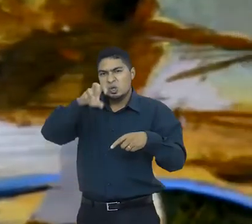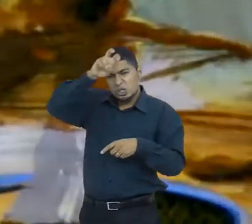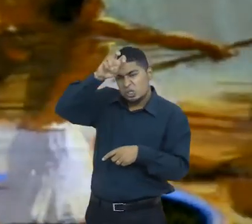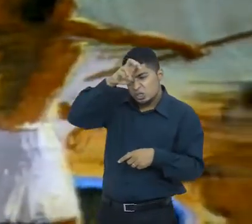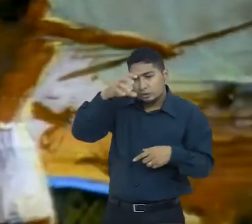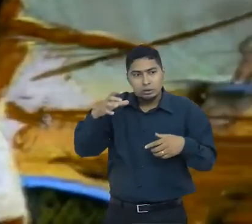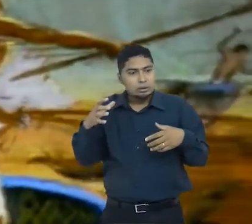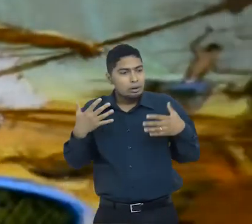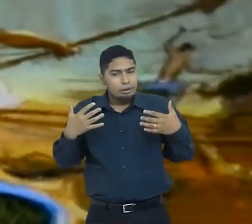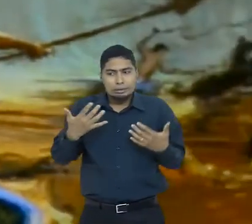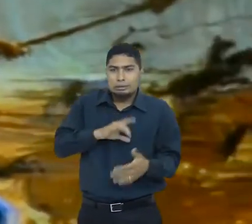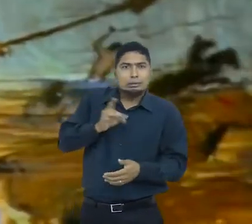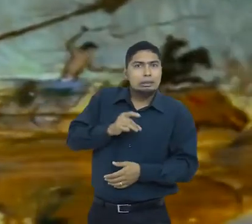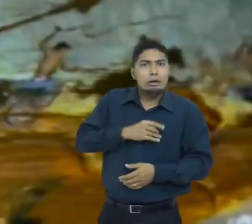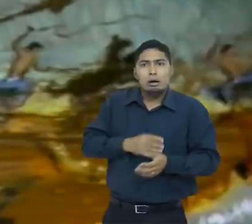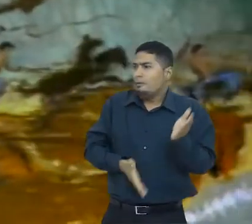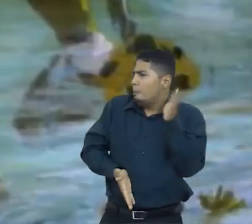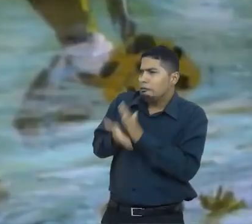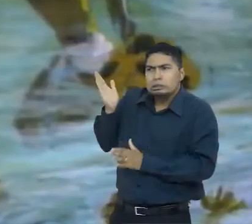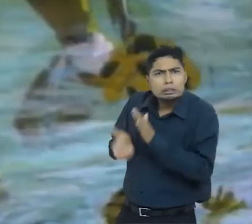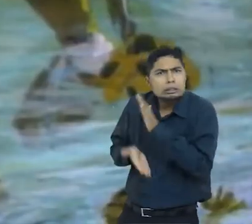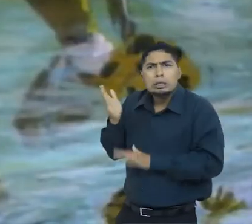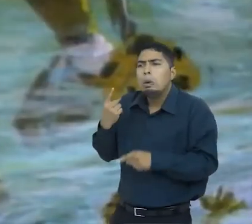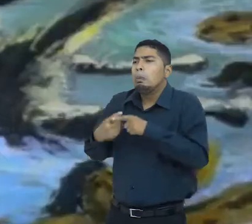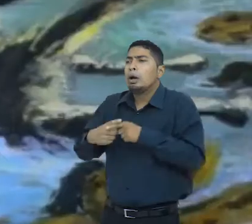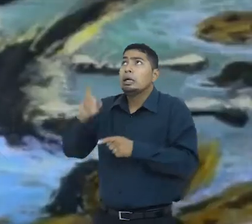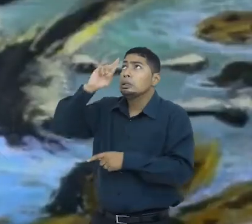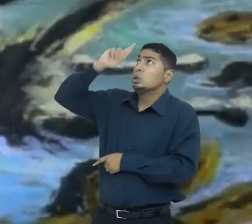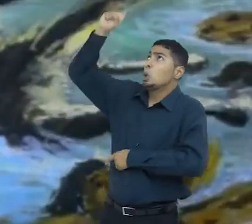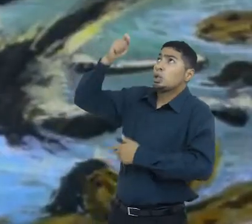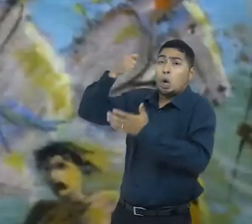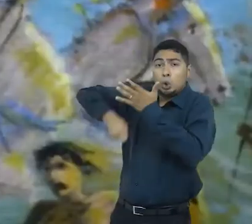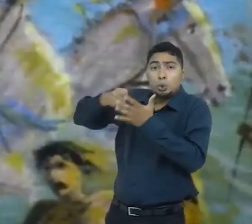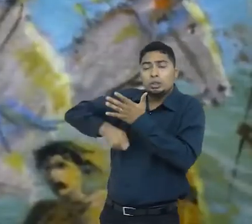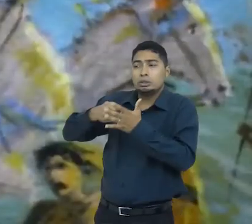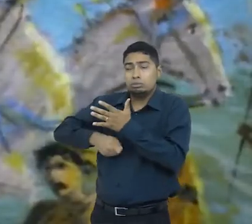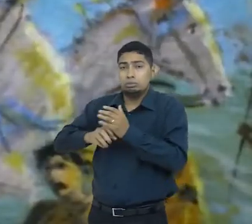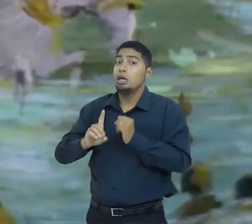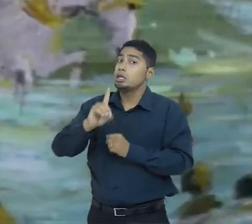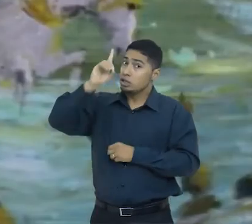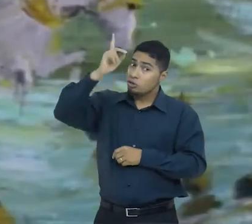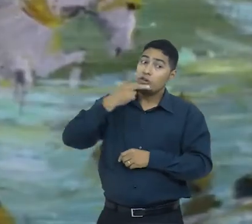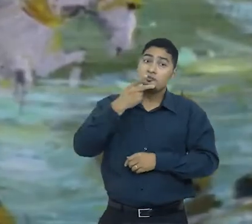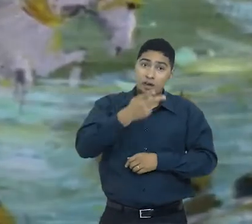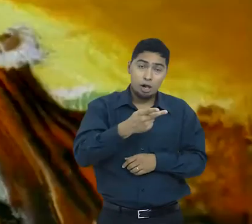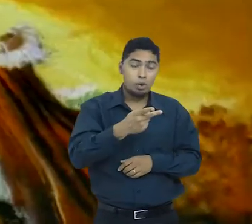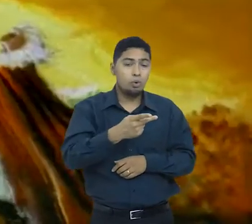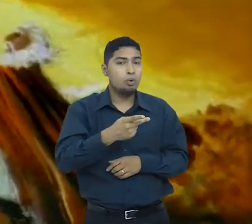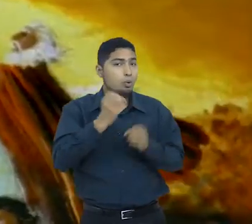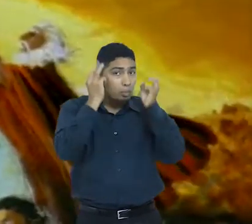entraram em pânico. Vamos fugir, porque o Senhor está lutando pelos hebreus. Deus falou com Moisés: